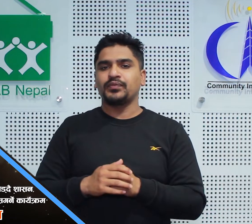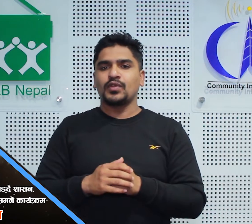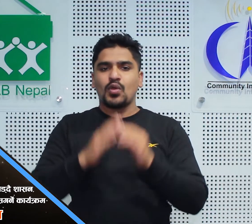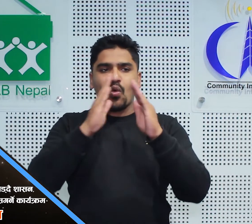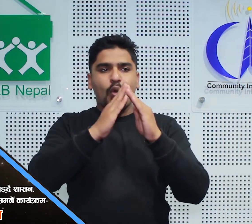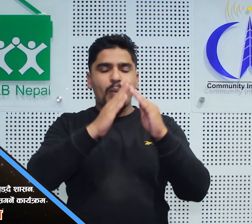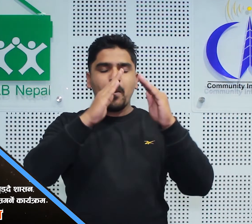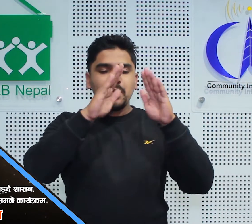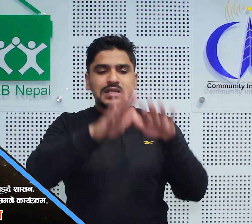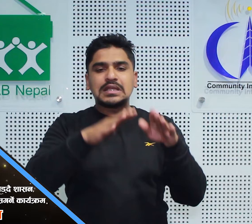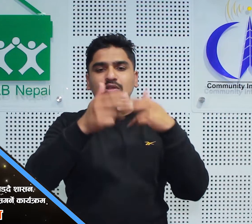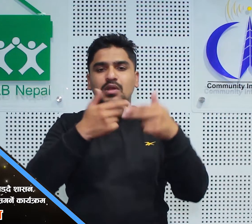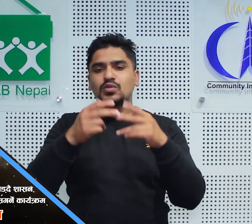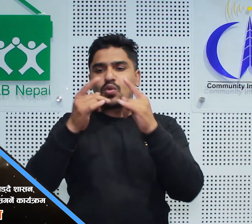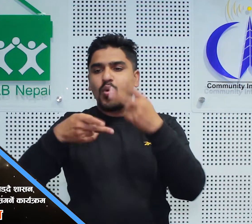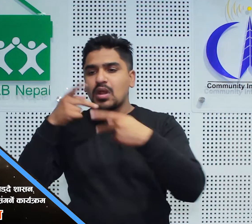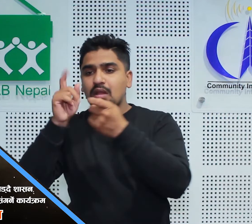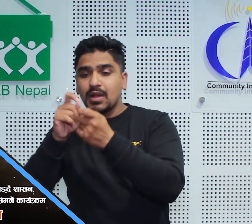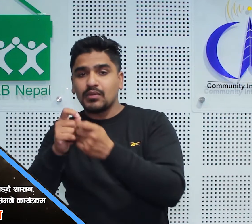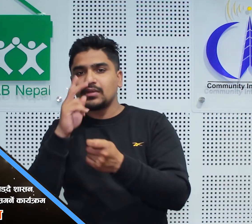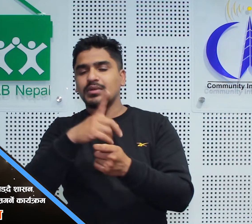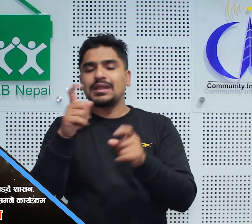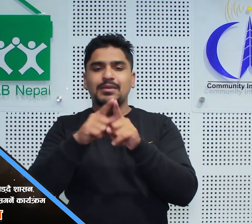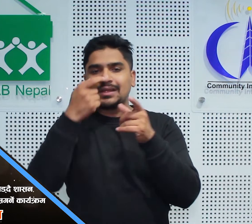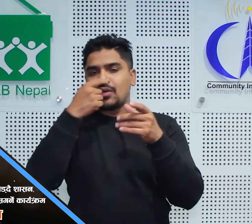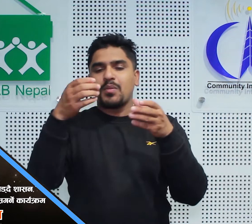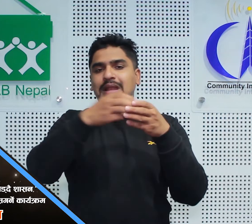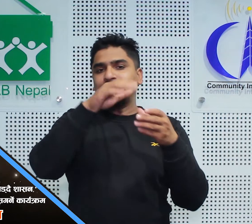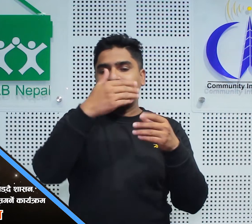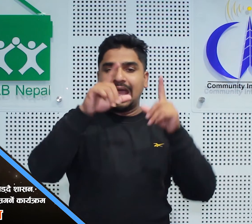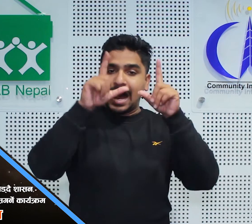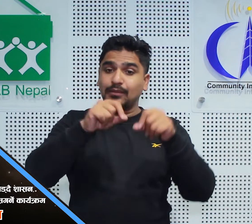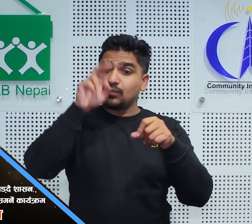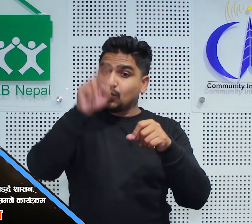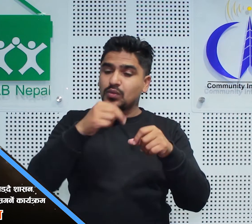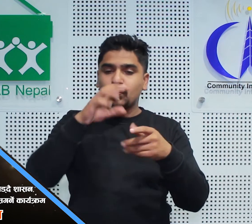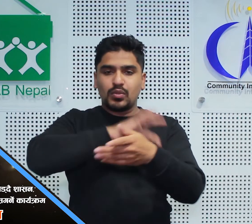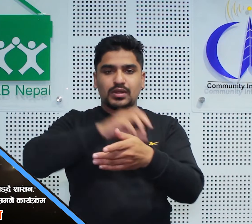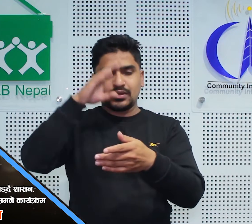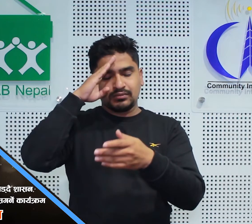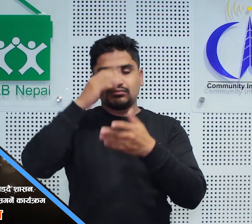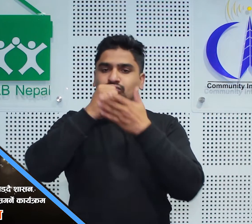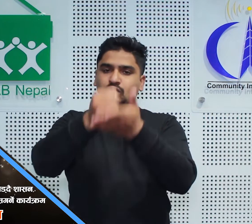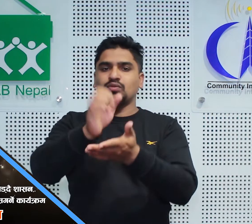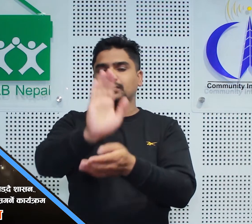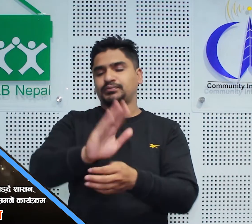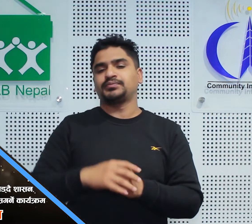चलाउनुहोस्, होटलहरू बनाउनुहोस्, त्यसका लागि पनि गाउँपालिकालाई आवश्यक पर्दा प्रदेश सरकारले सघाउँछ।